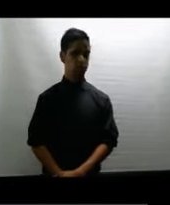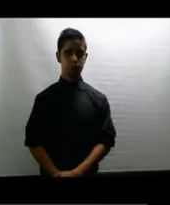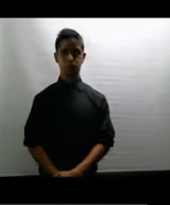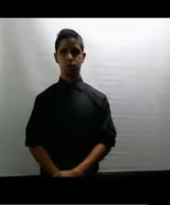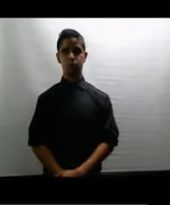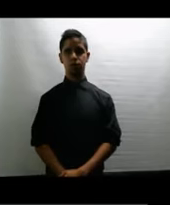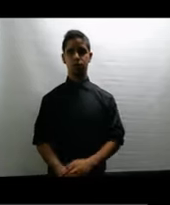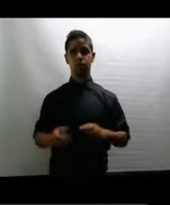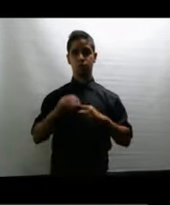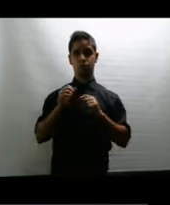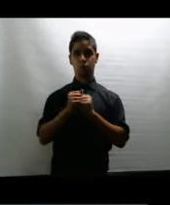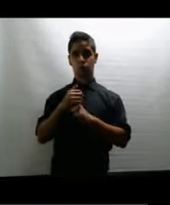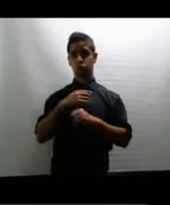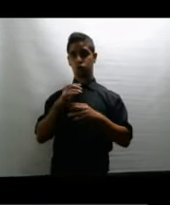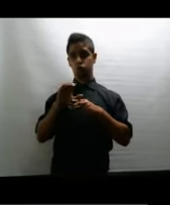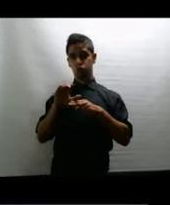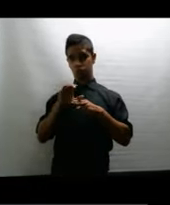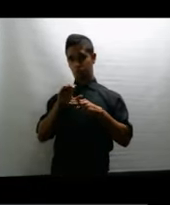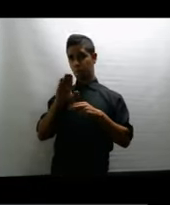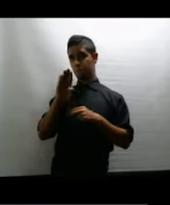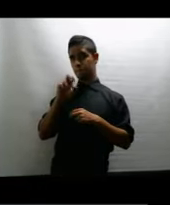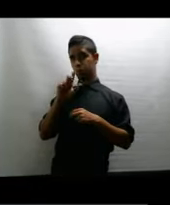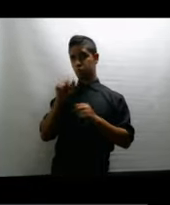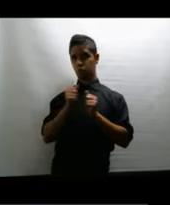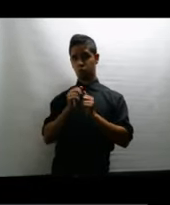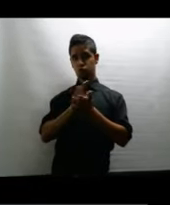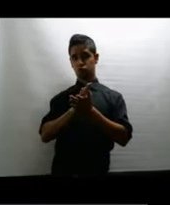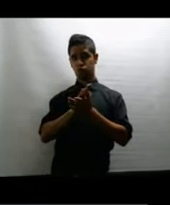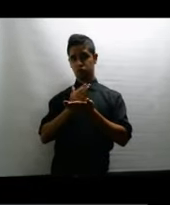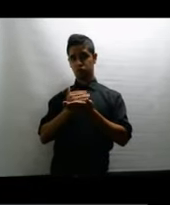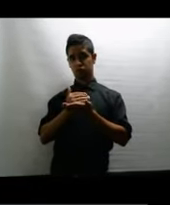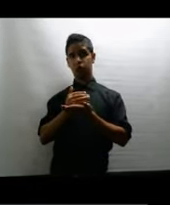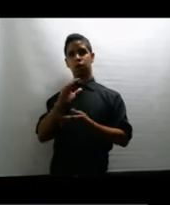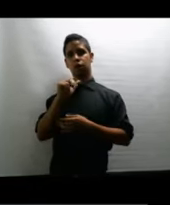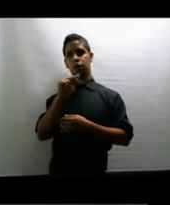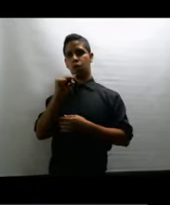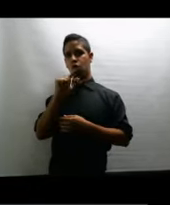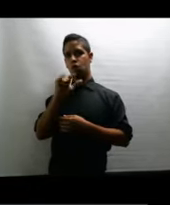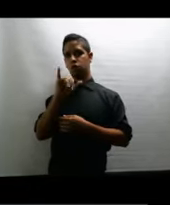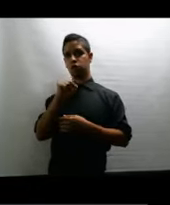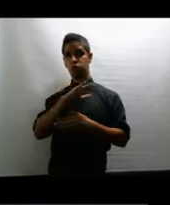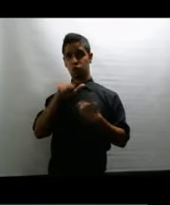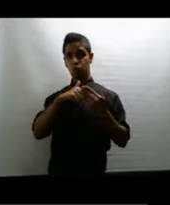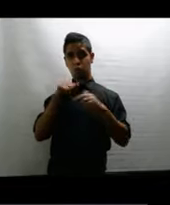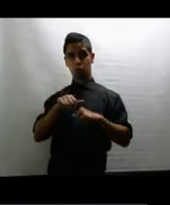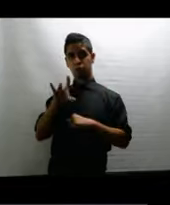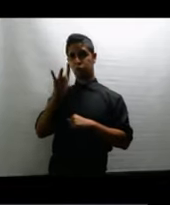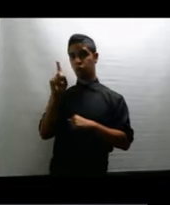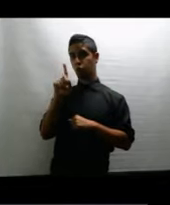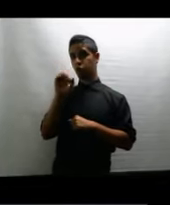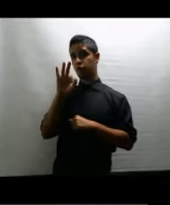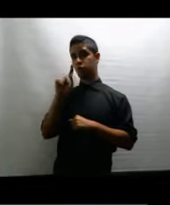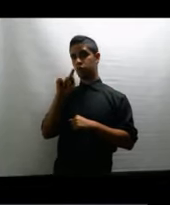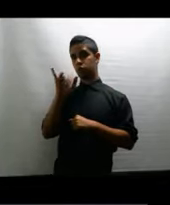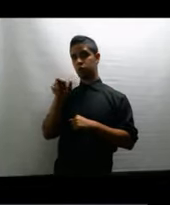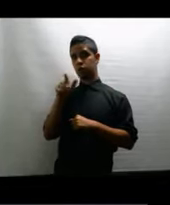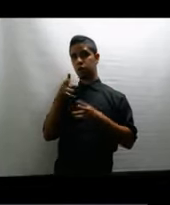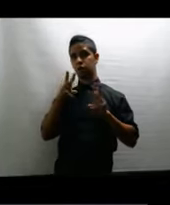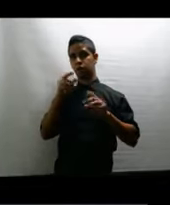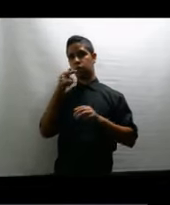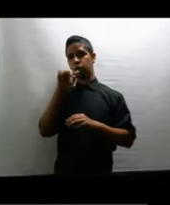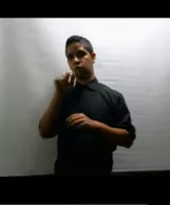Fresas con chocolate. Brownies con cheesecake. Cannoli. Todo eso y más lo encuentras en Fruteri. En la calle